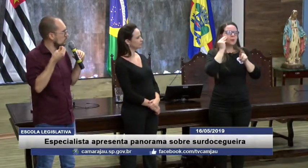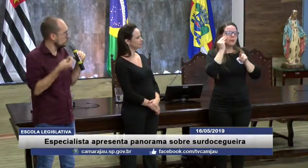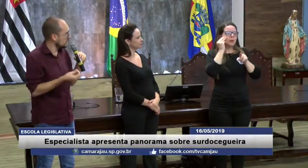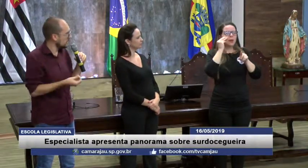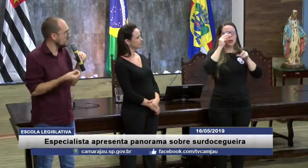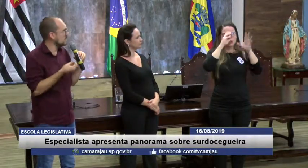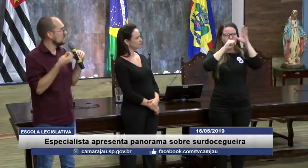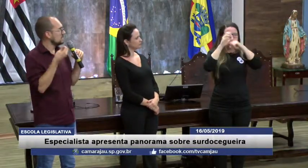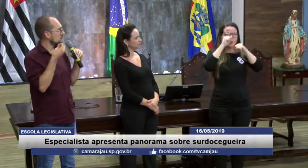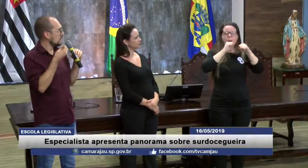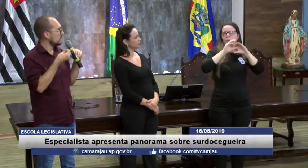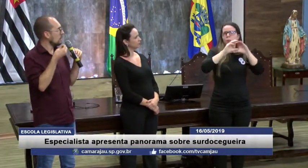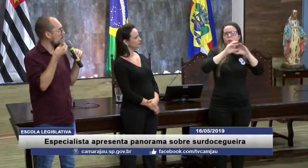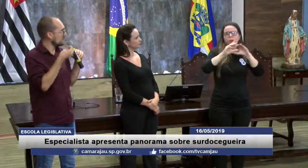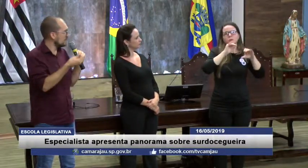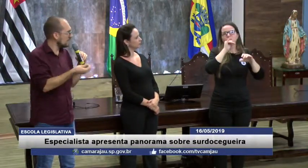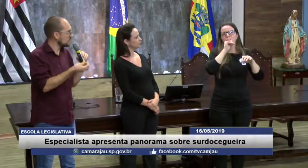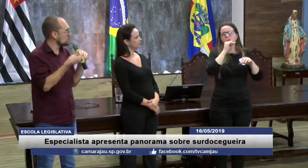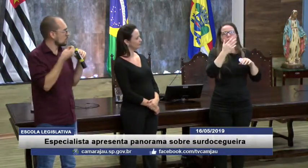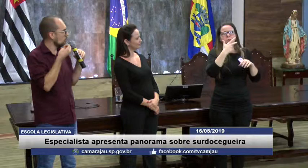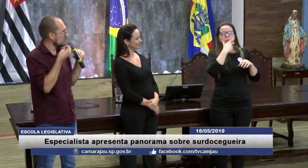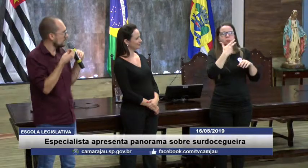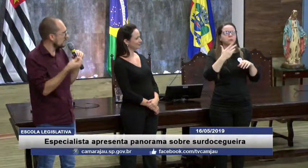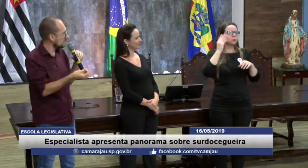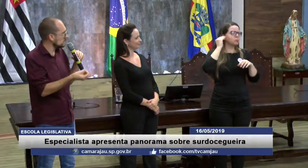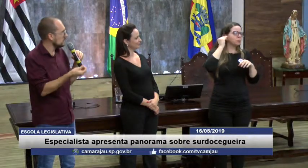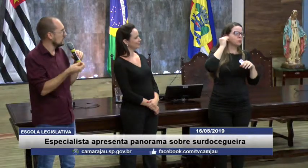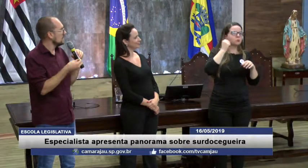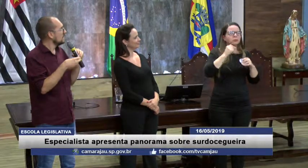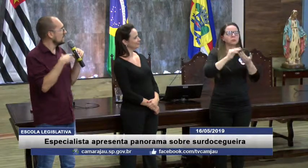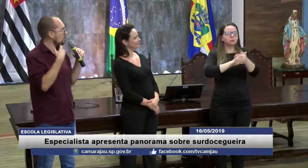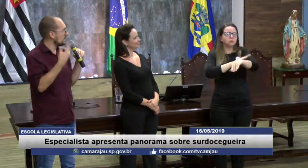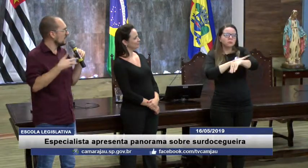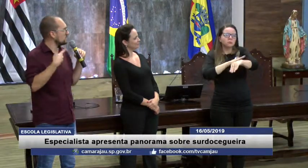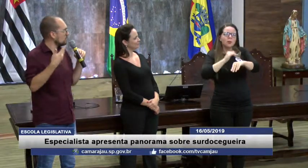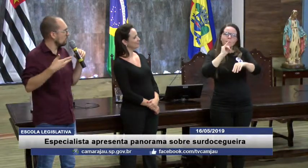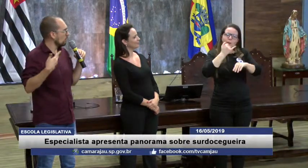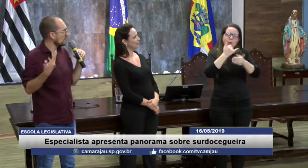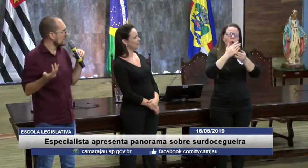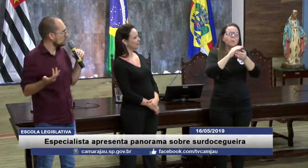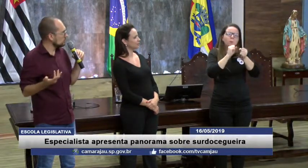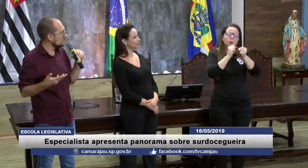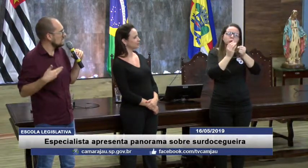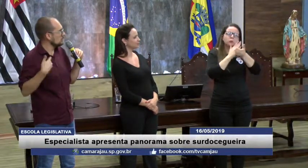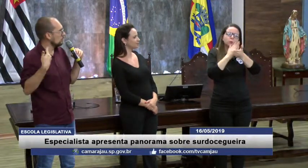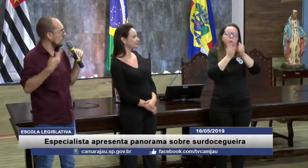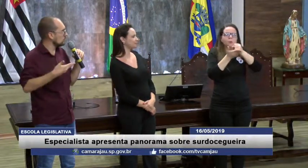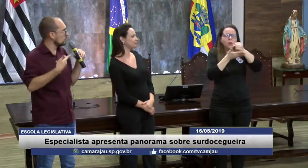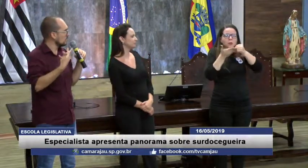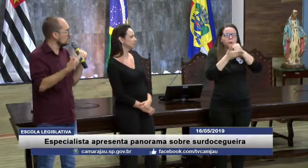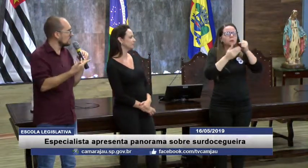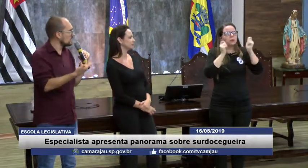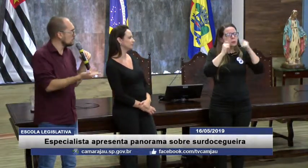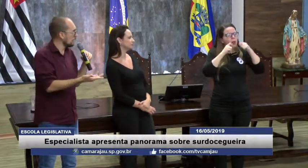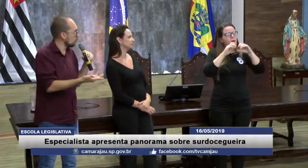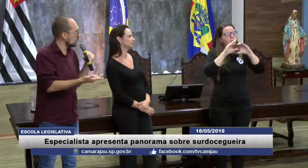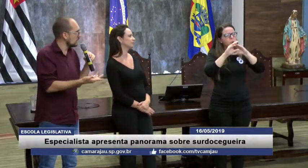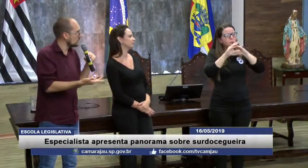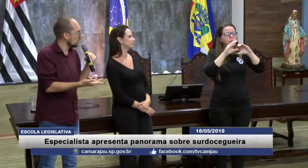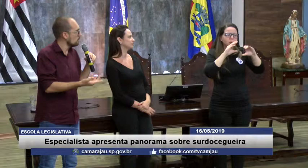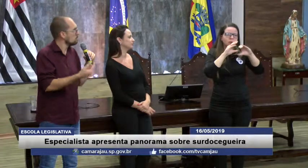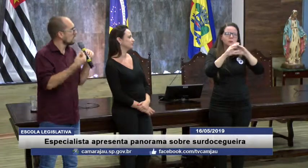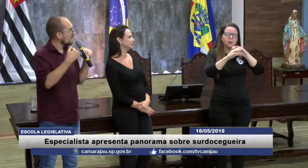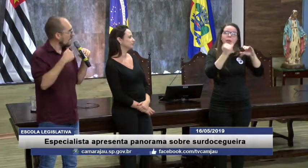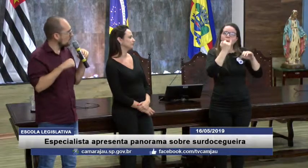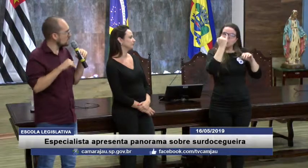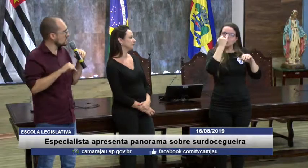fato incluída, de fato aprendendo, se comunicando, independente da forma que ela utilize, do método que ela utilize para a